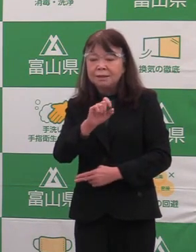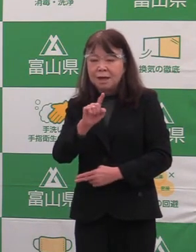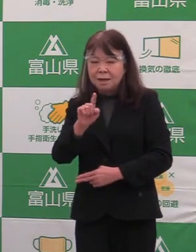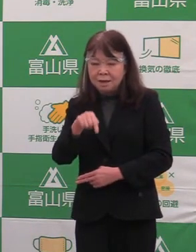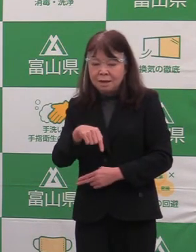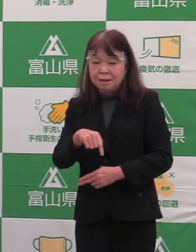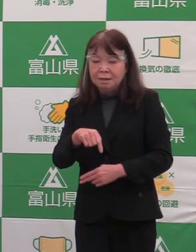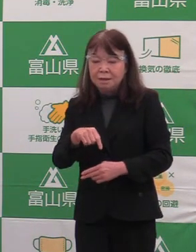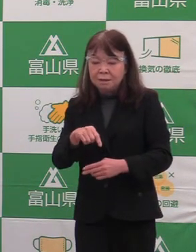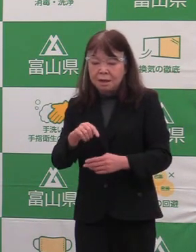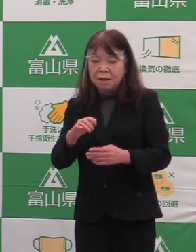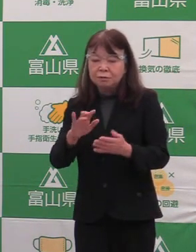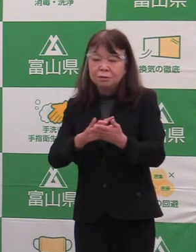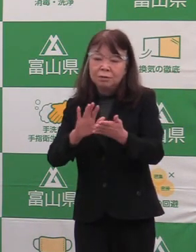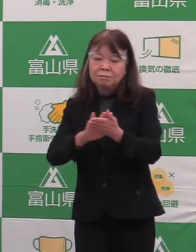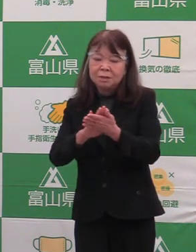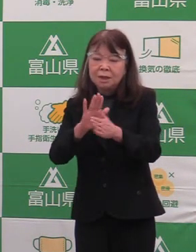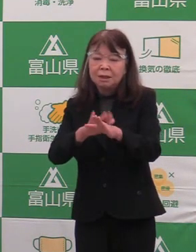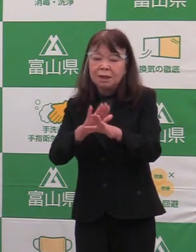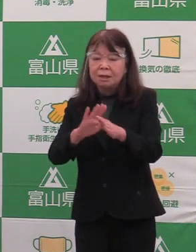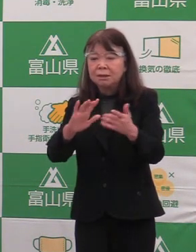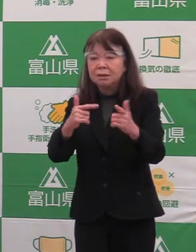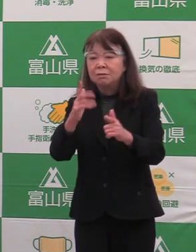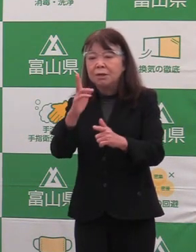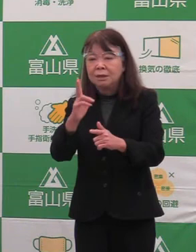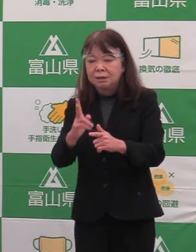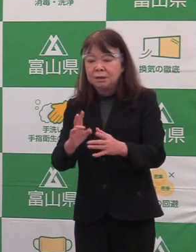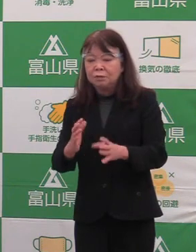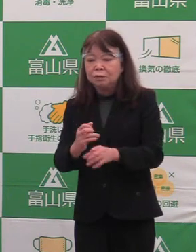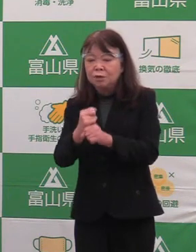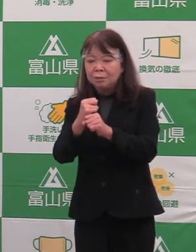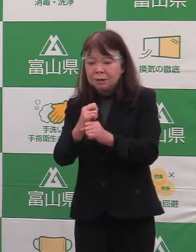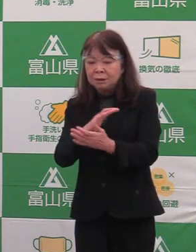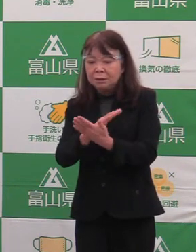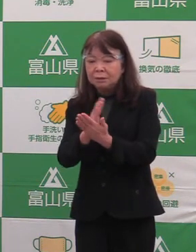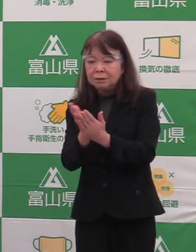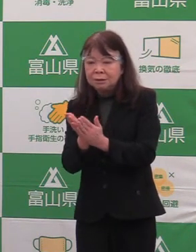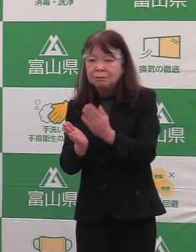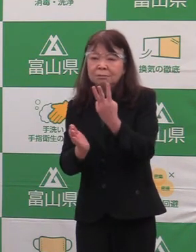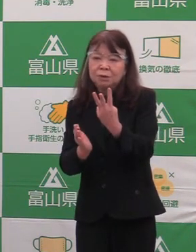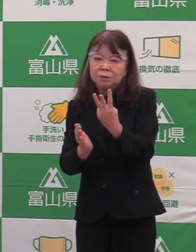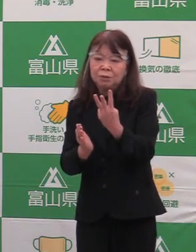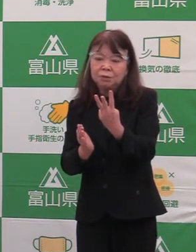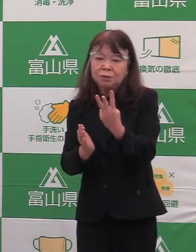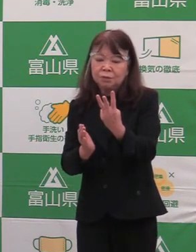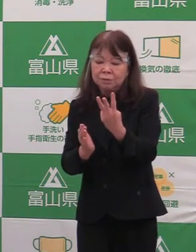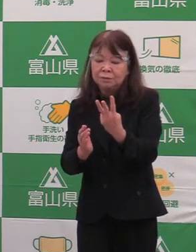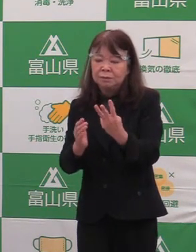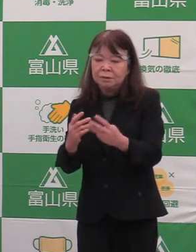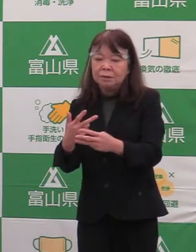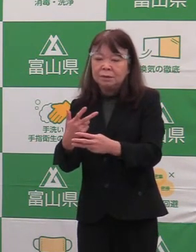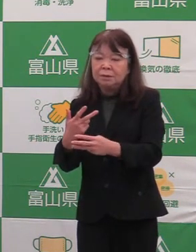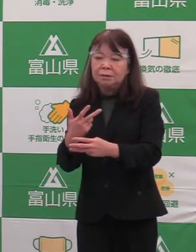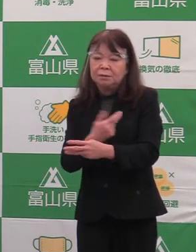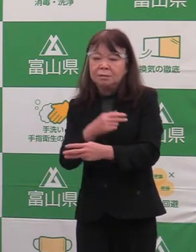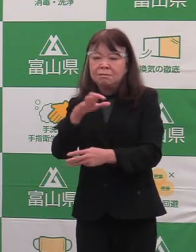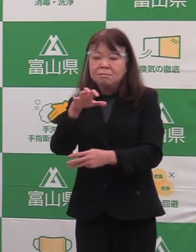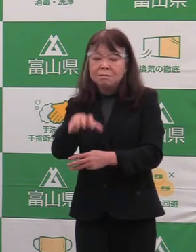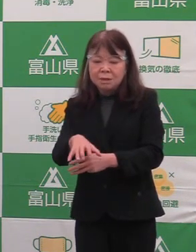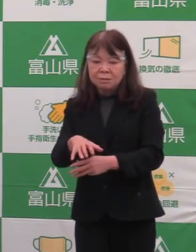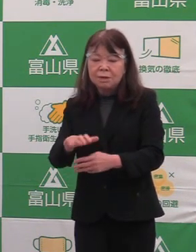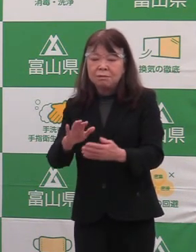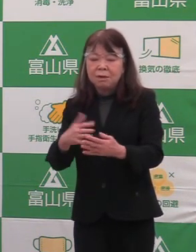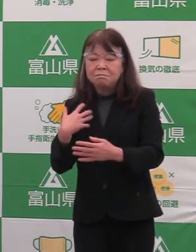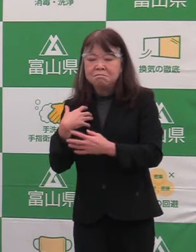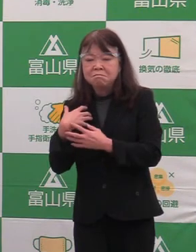溶かし方とか違うということがあります。そうなると3つの種類のやり方が出てきて、現場としては負荷がかかるね